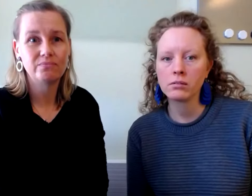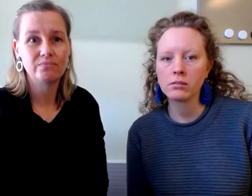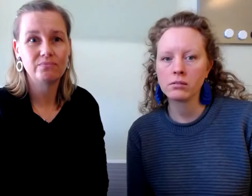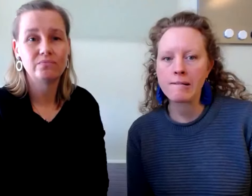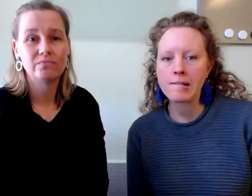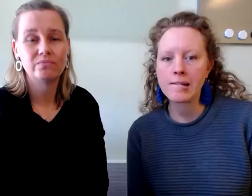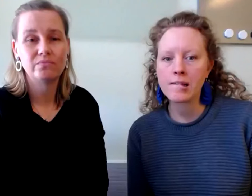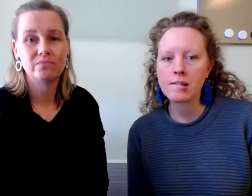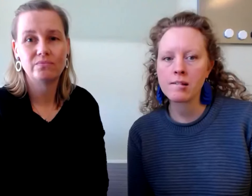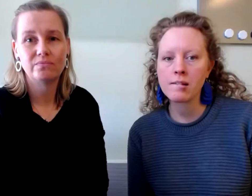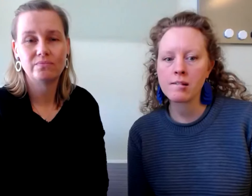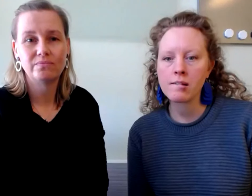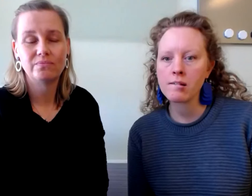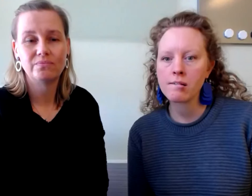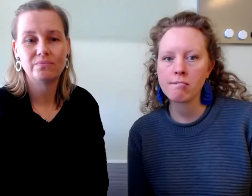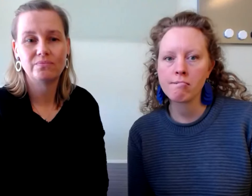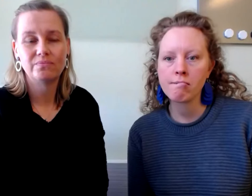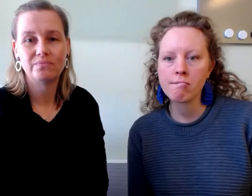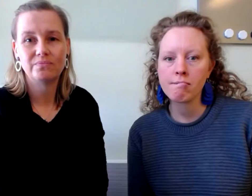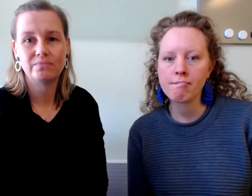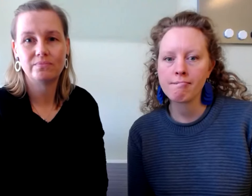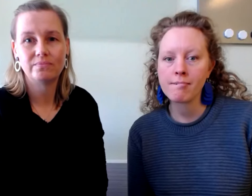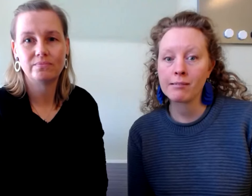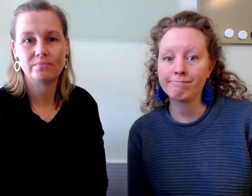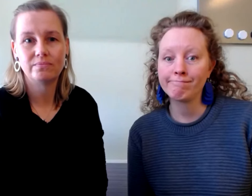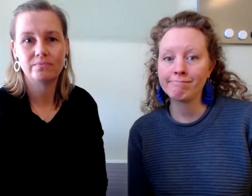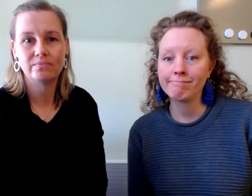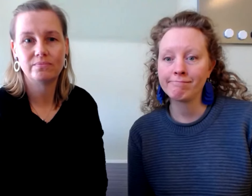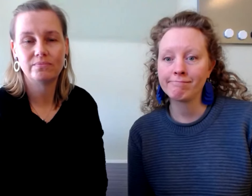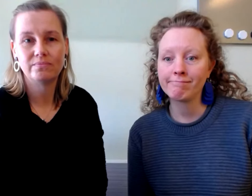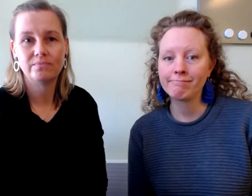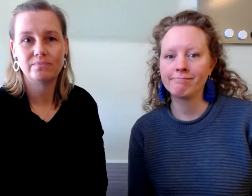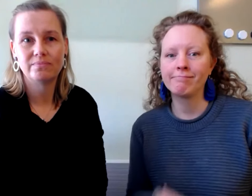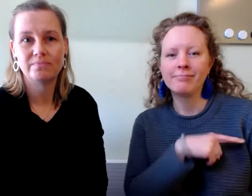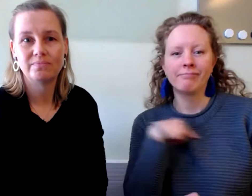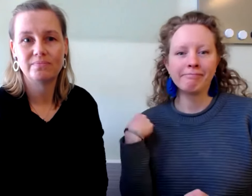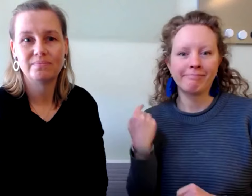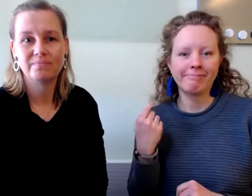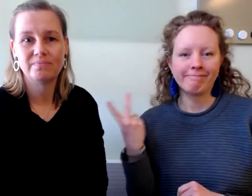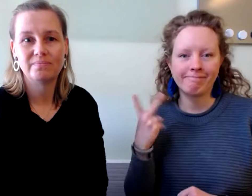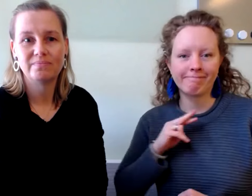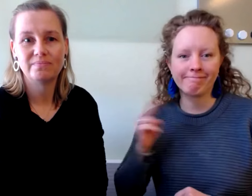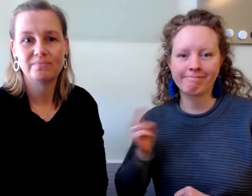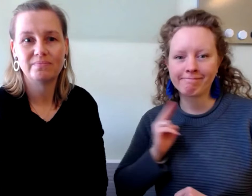hetki. Ihan pieni hetkinen. Teemme pienen tulkkausjärjestelyn tässä. Hetkinen.